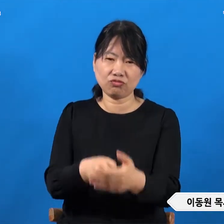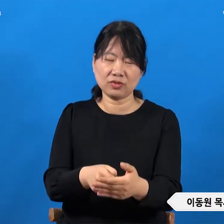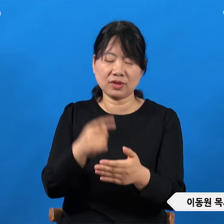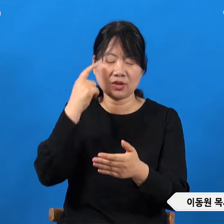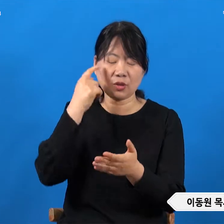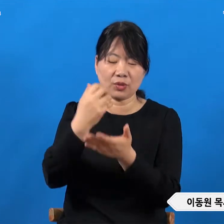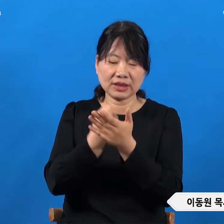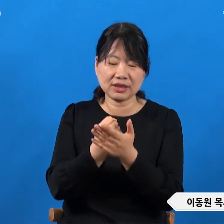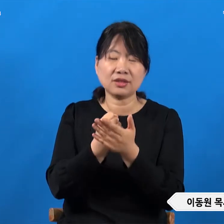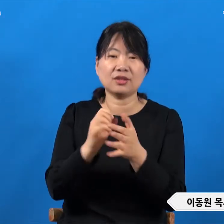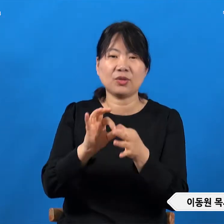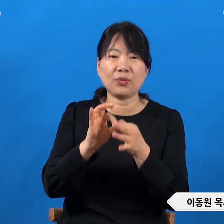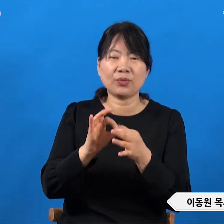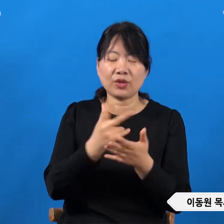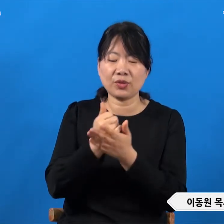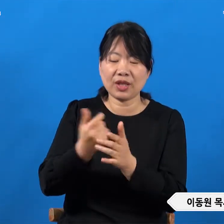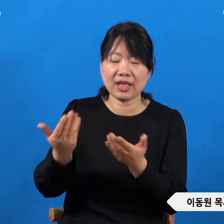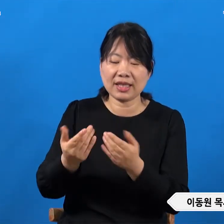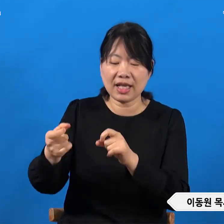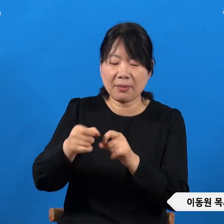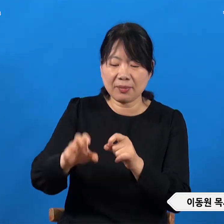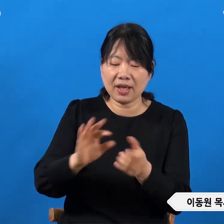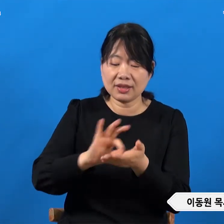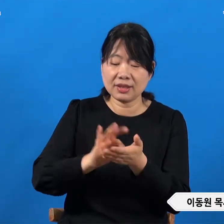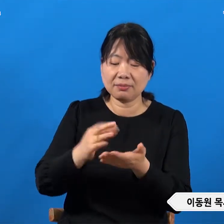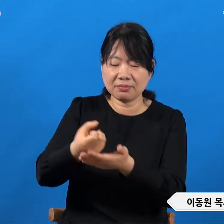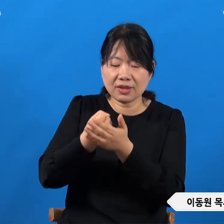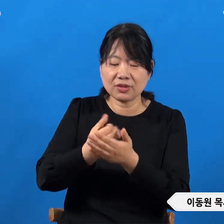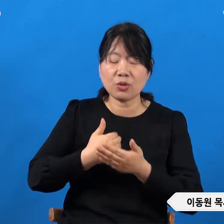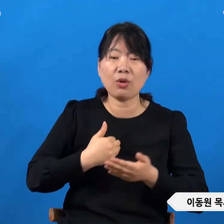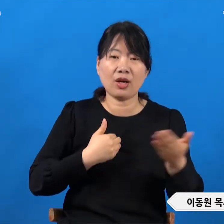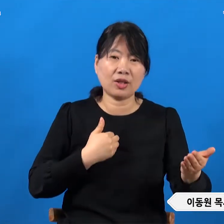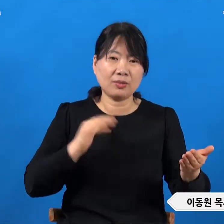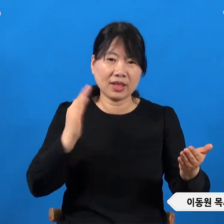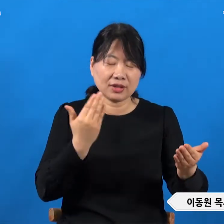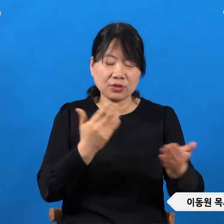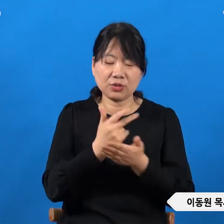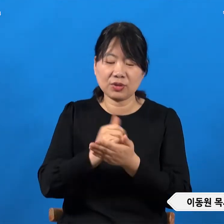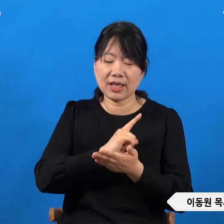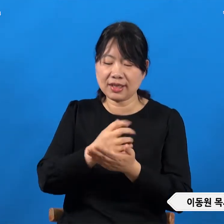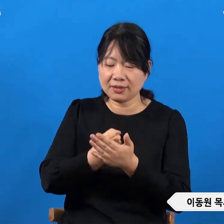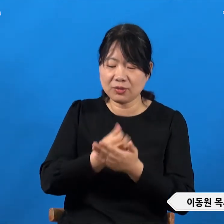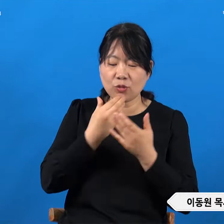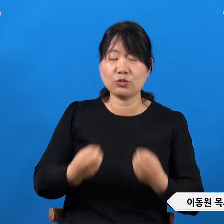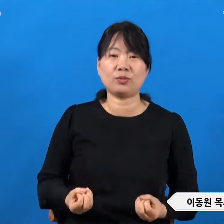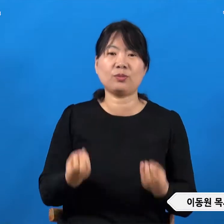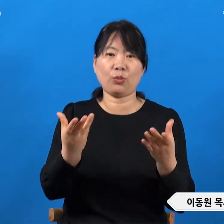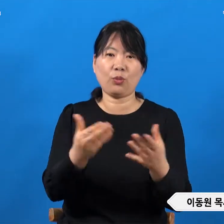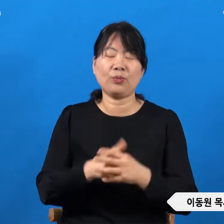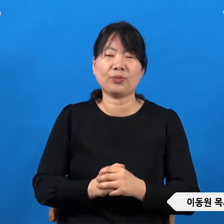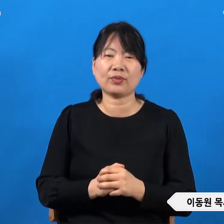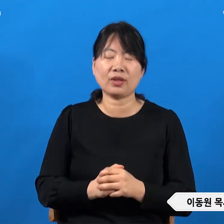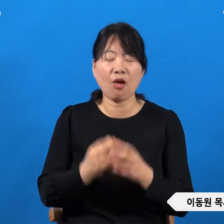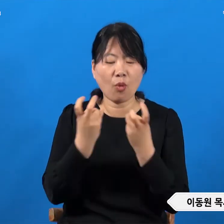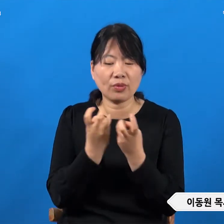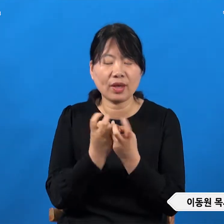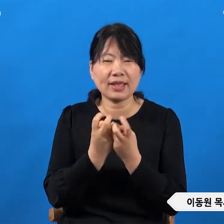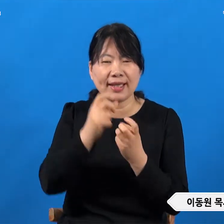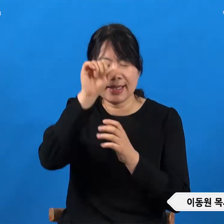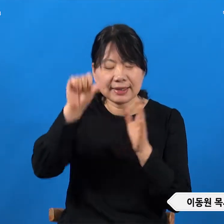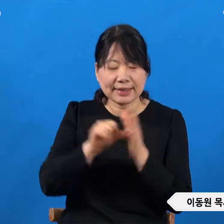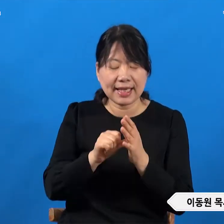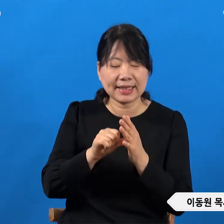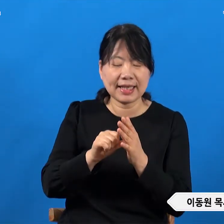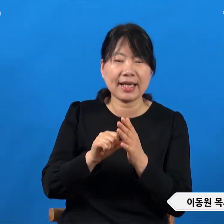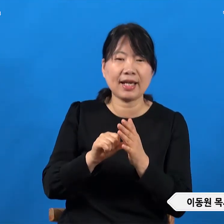초지일관한 정신으로 주의 일 앞에 쓰임받는 여러분과 제가 되시기를 주의 이름으로 축원합니다. 어떻게